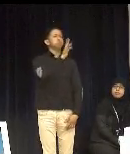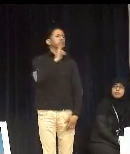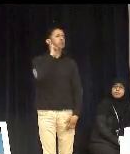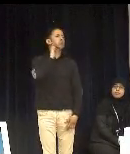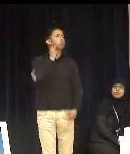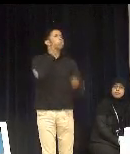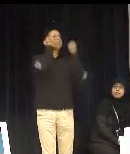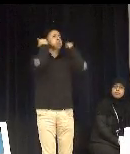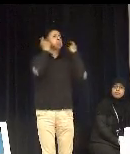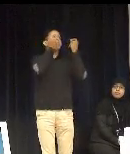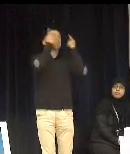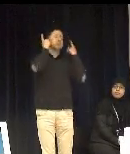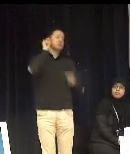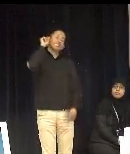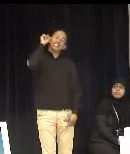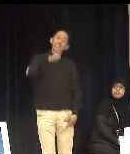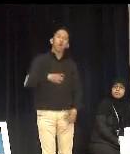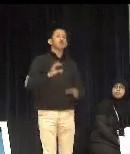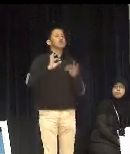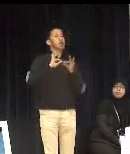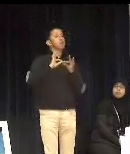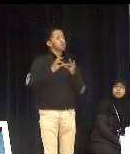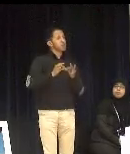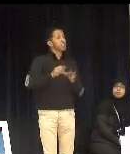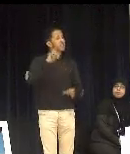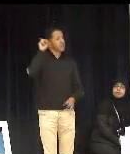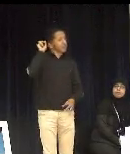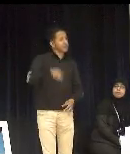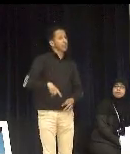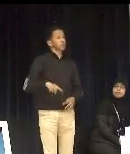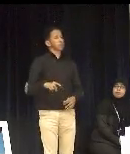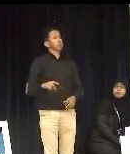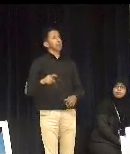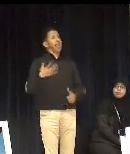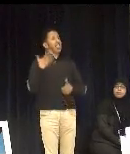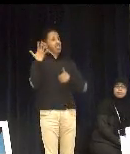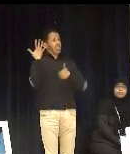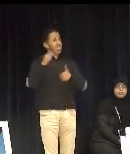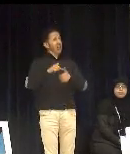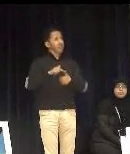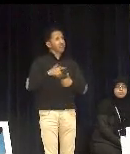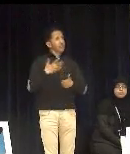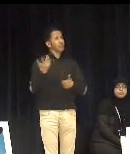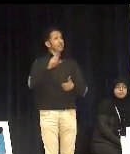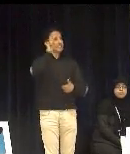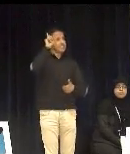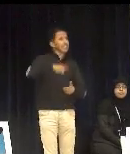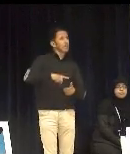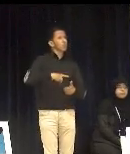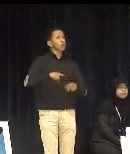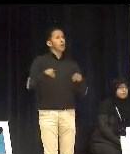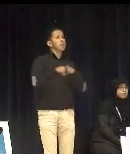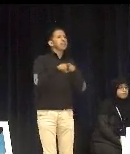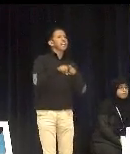بالتلفاز. الخطوة السادسة، يجب أن ندق الوزارة الصحة